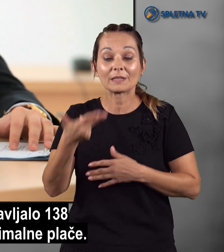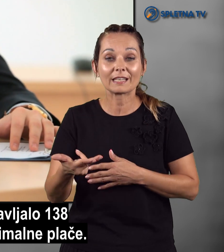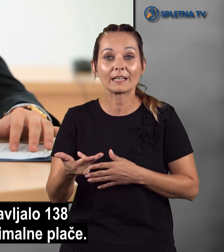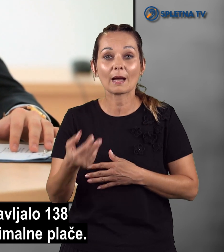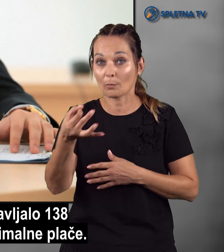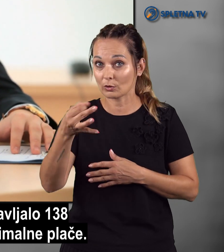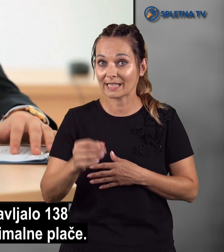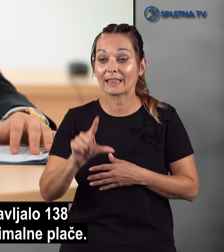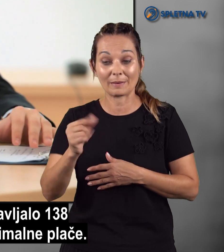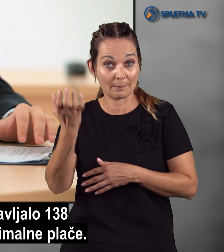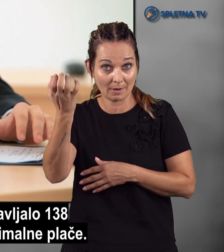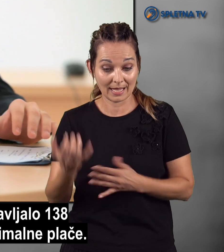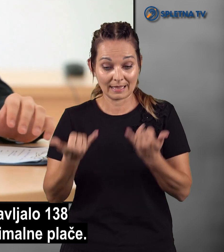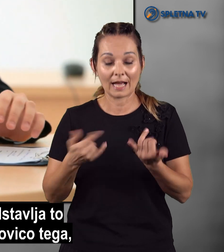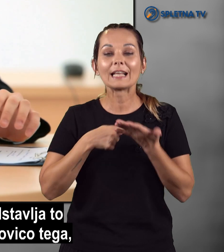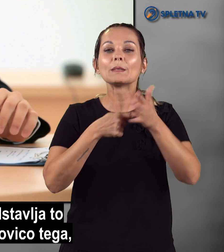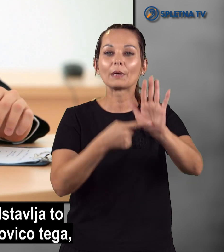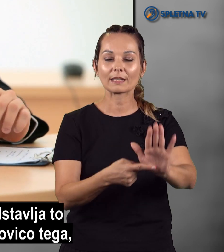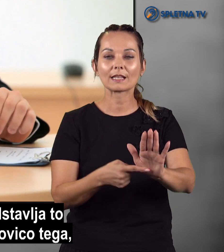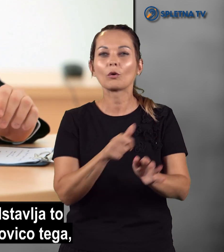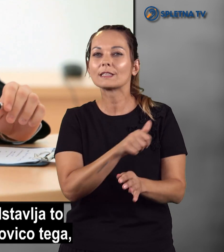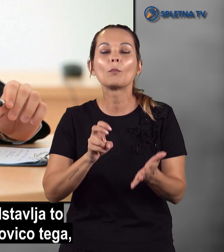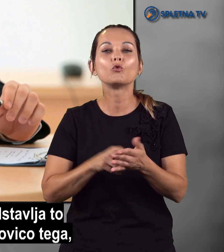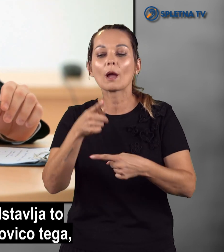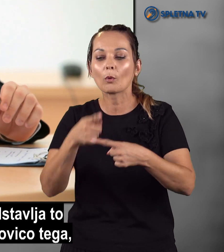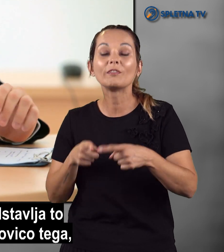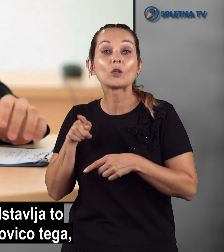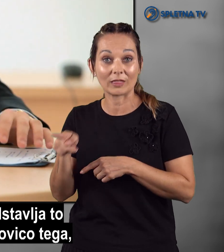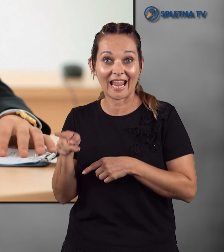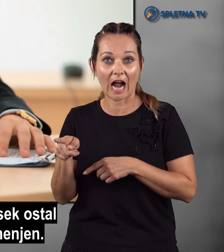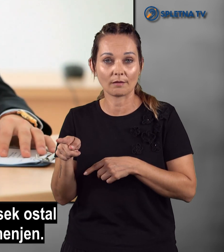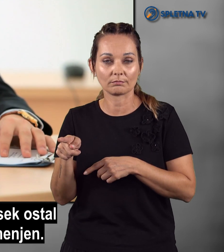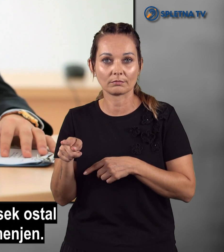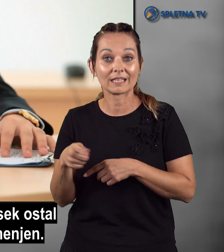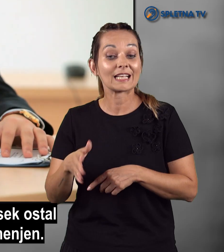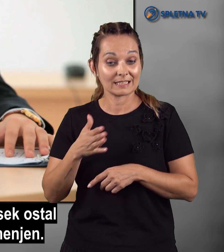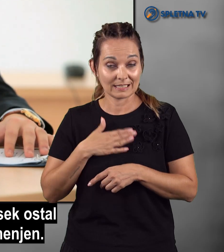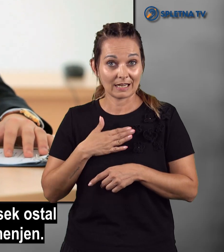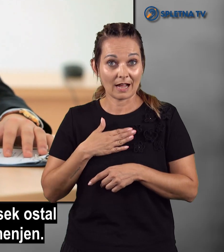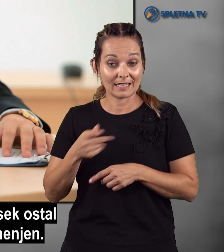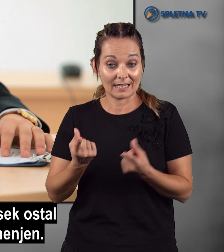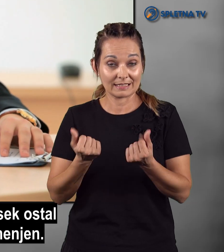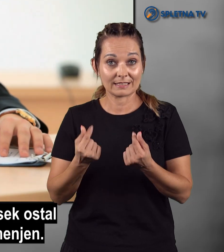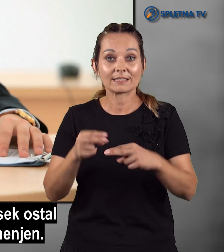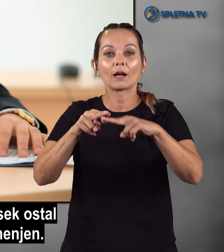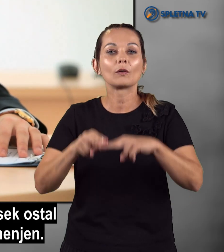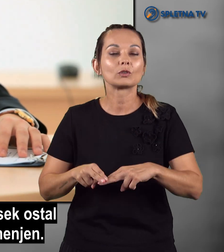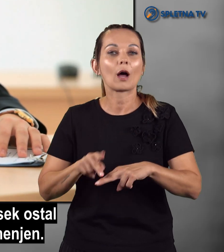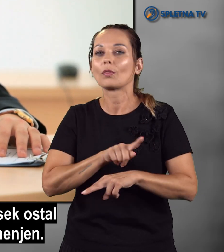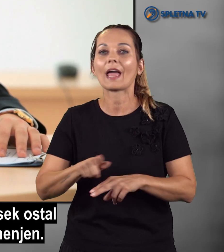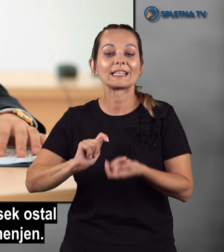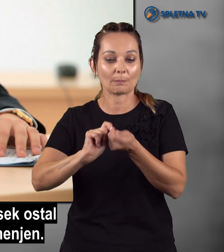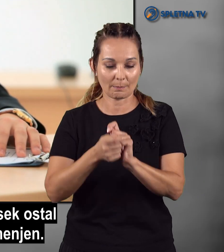138% minimalne plače. Danes predstavlja to samo še polovico tega, ker je znesek ostal